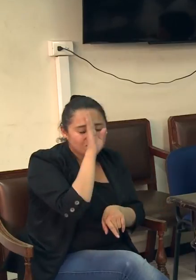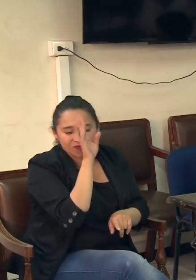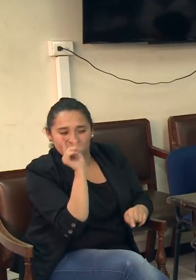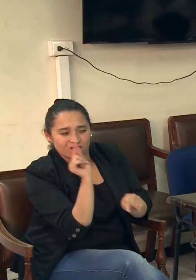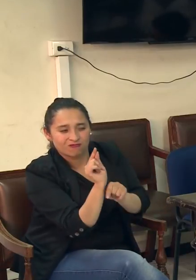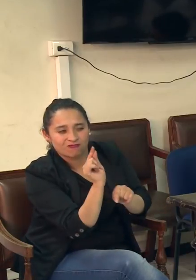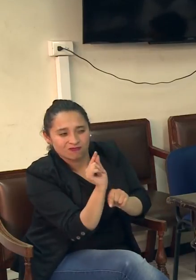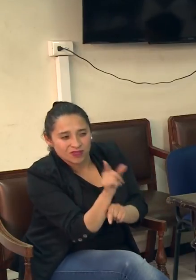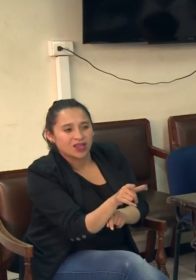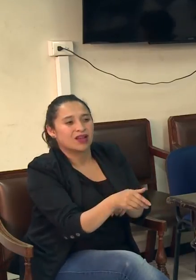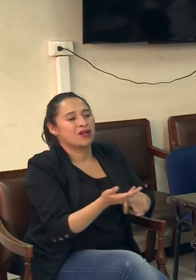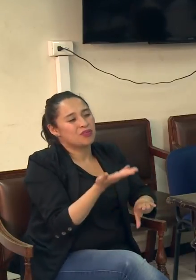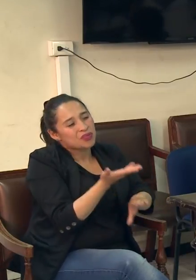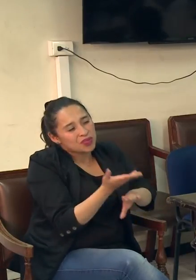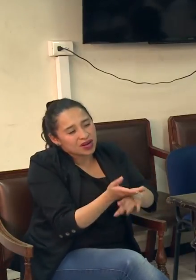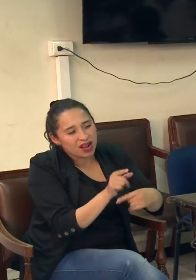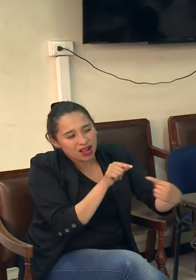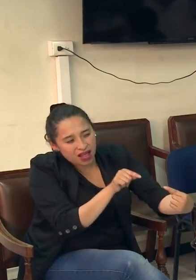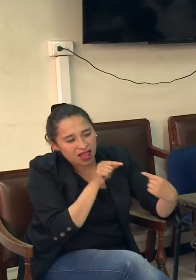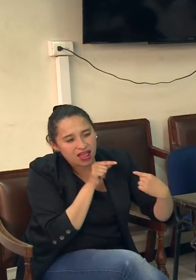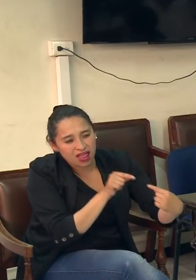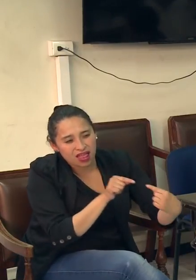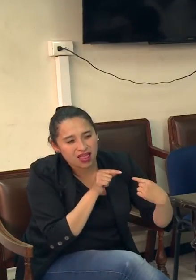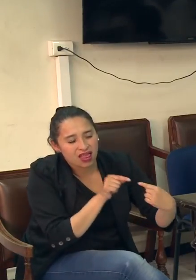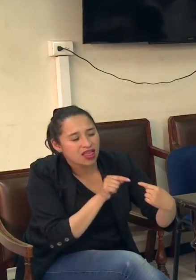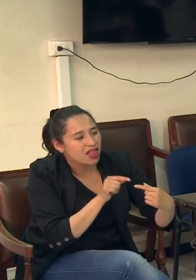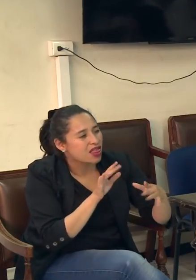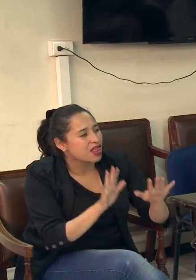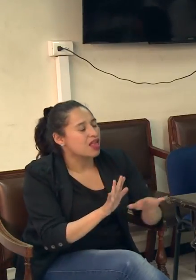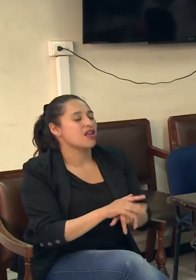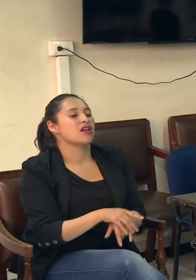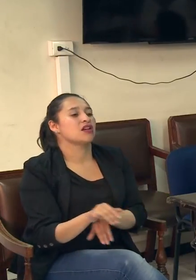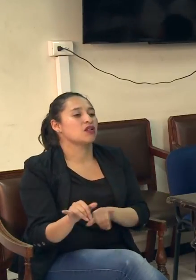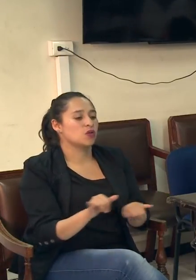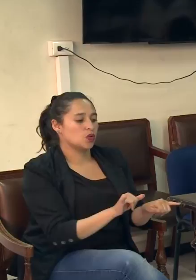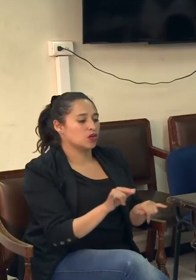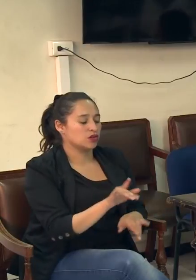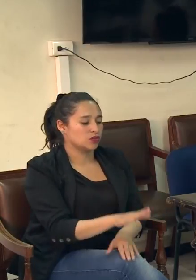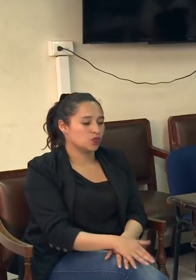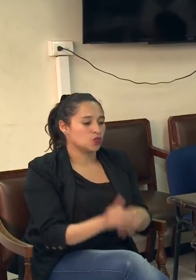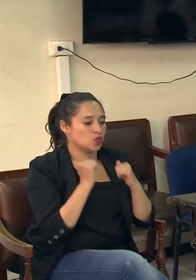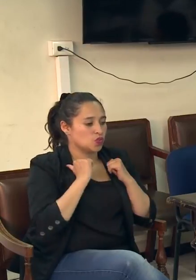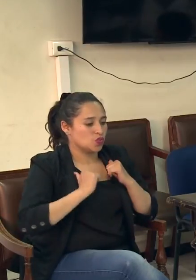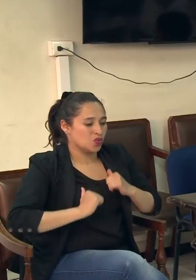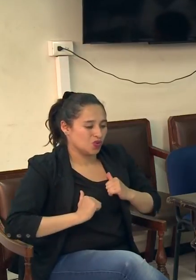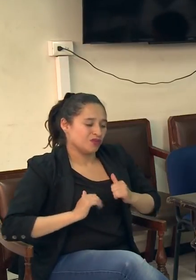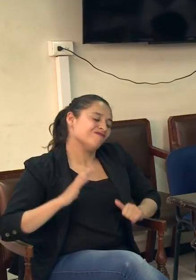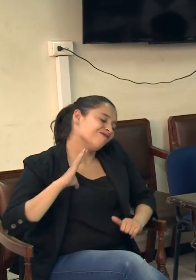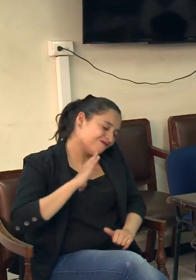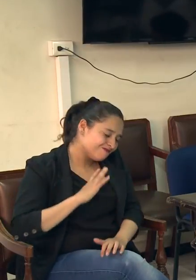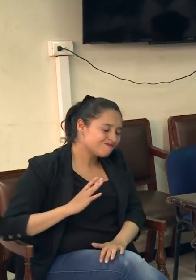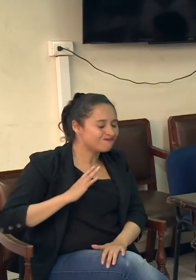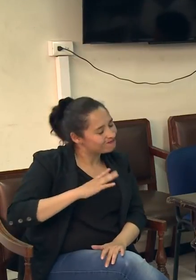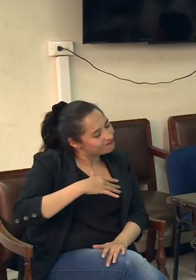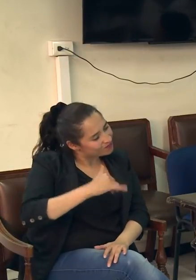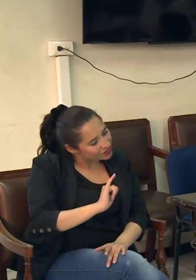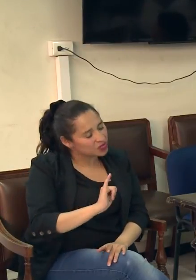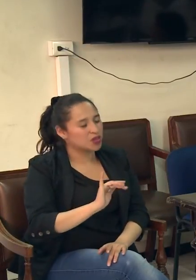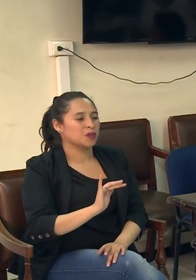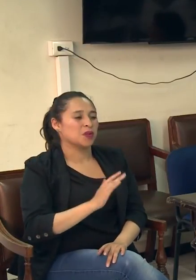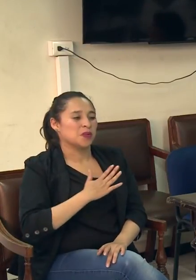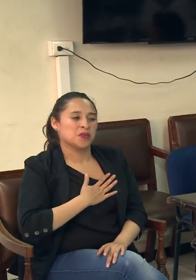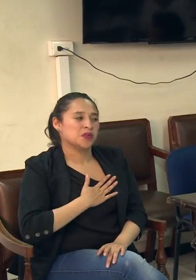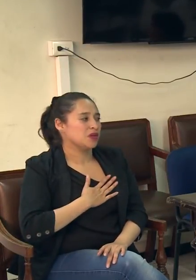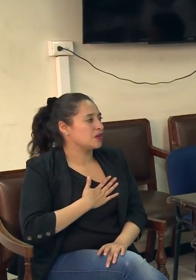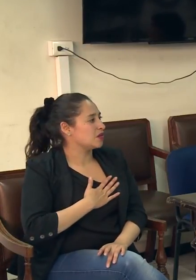que antes no se daban, un poco a cumplir un papel que en cierta medida es incómodo, pero me gusta mucho